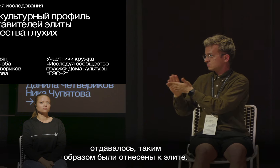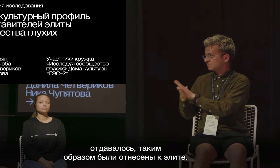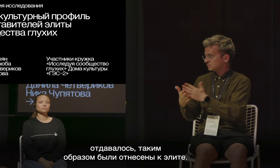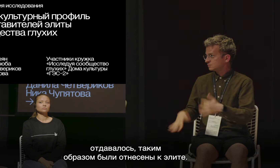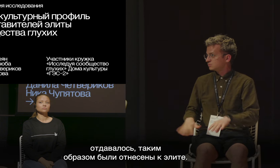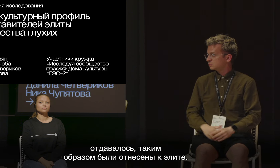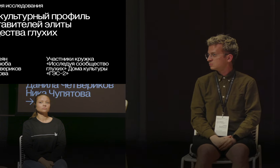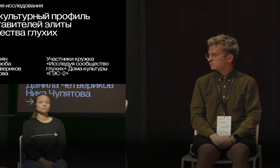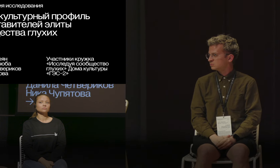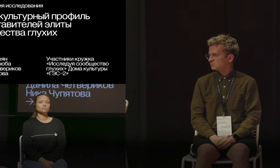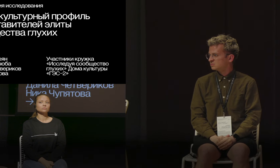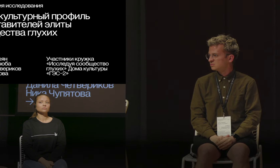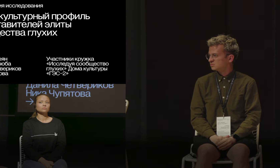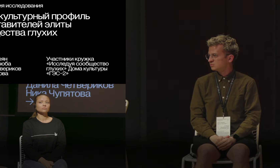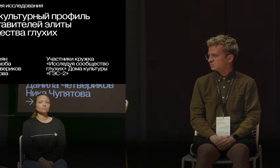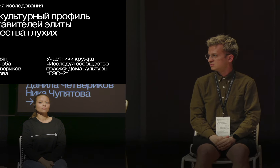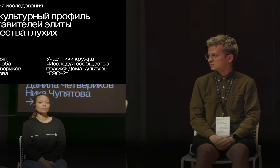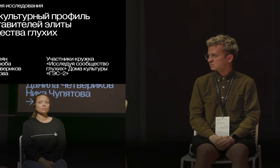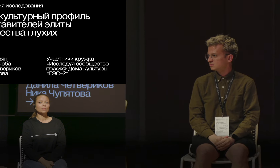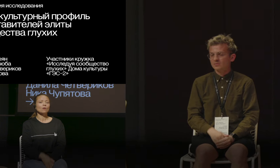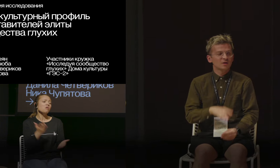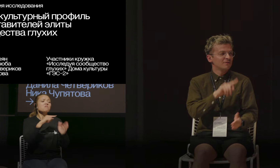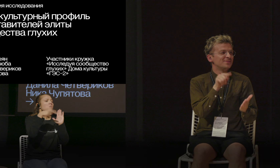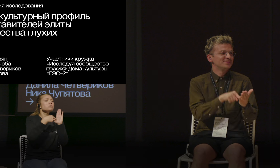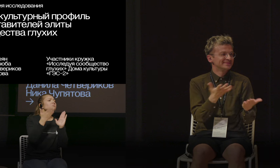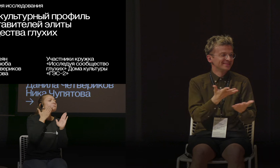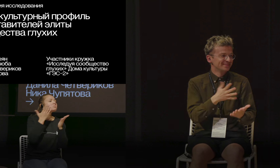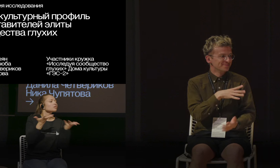за кого больше голосов отдавалось, таким образом люди вошли в элиту.